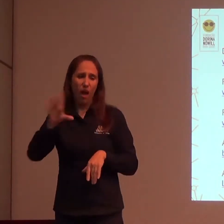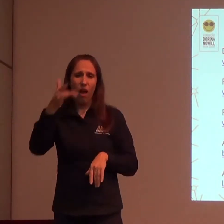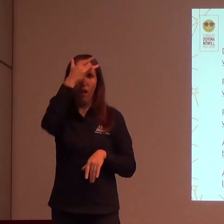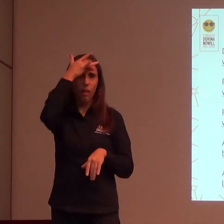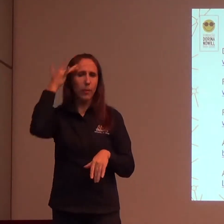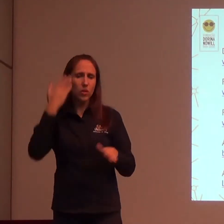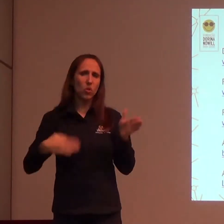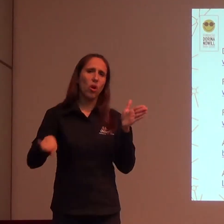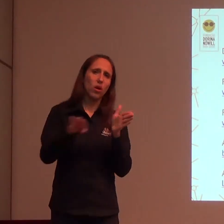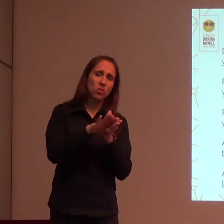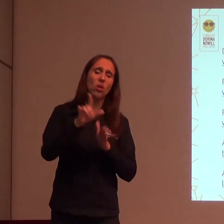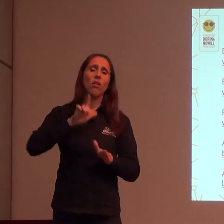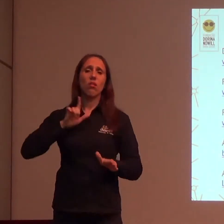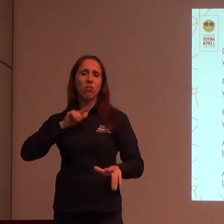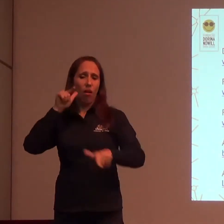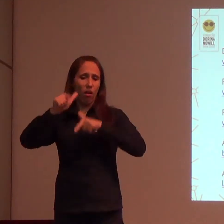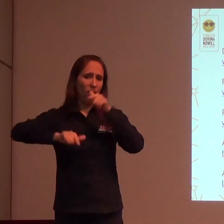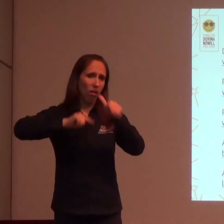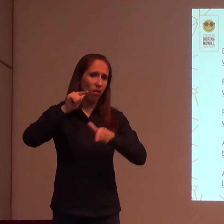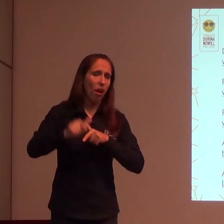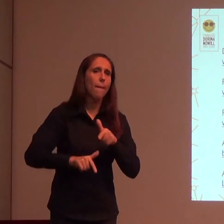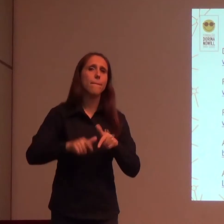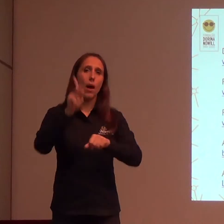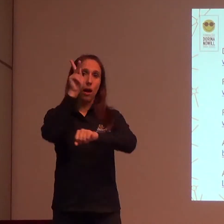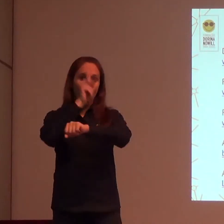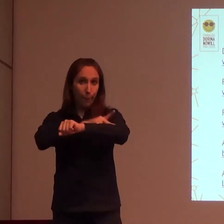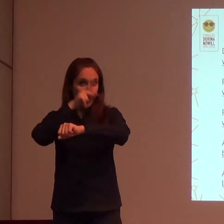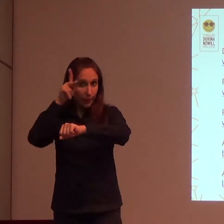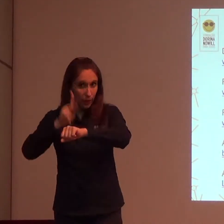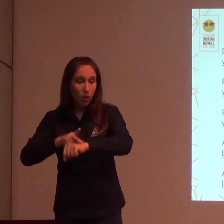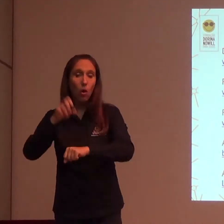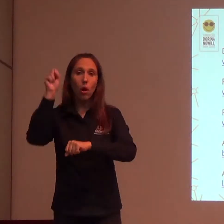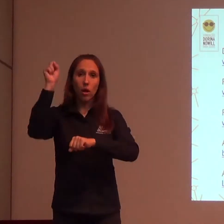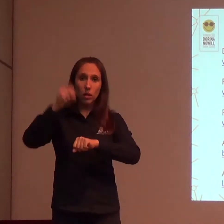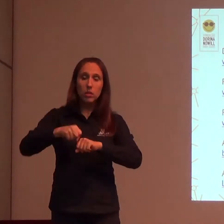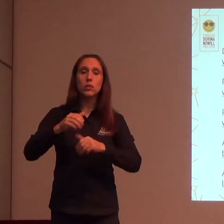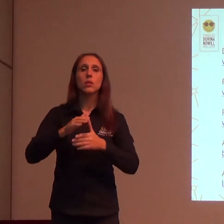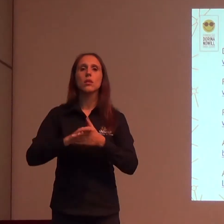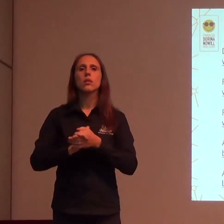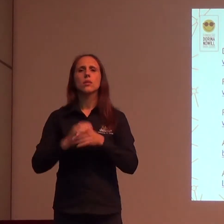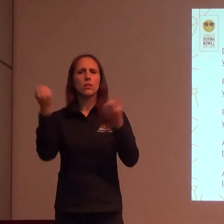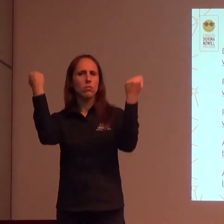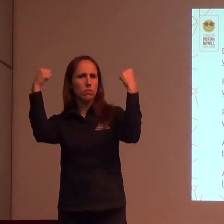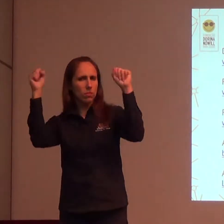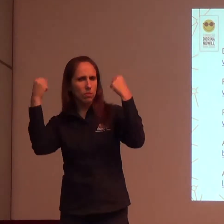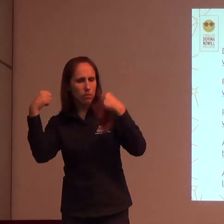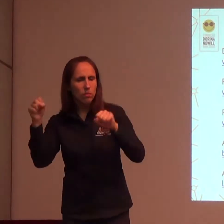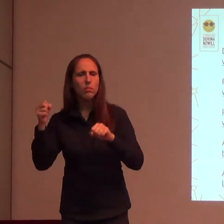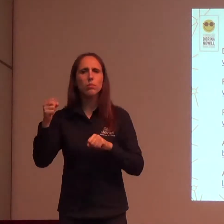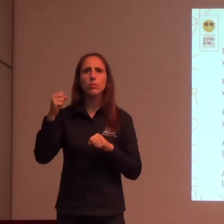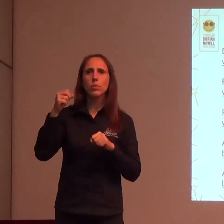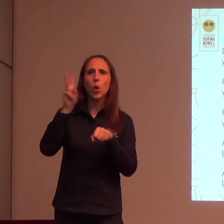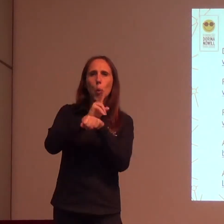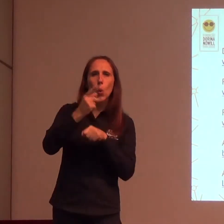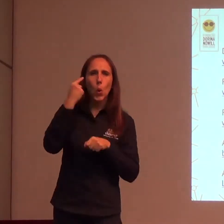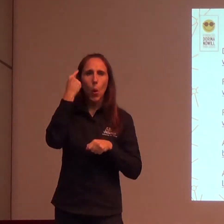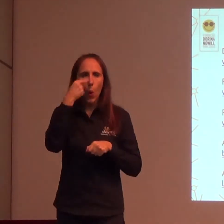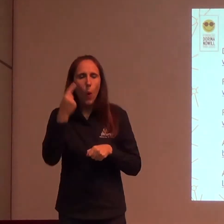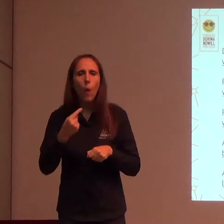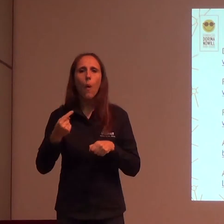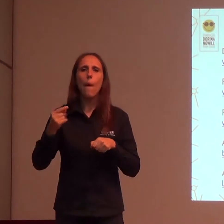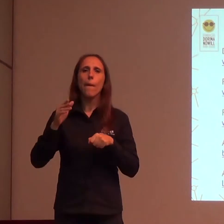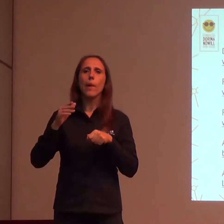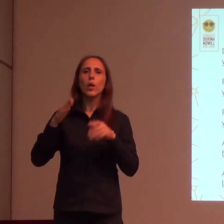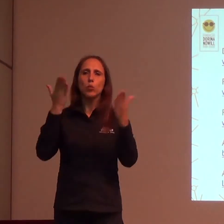gente tem esse serviço com as pedagogo, com fisioterapeuta, com ortotista, oftalmo, assistente social,